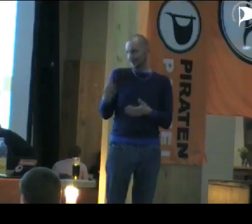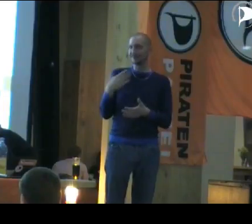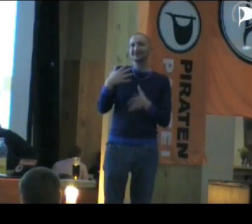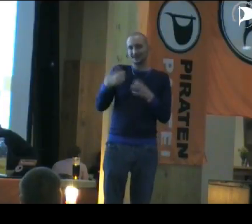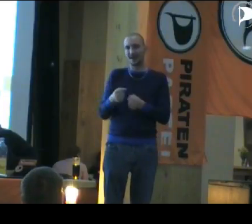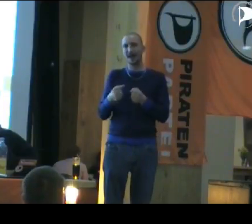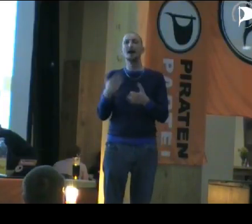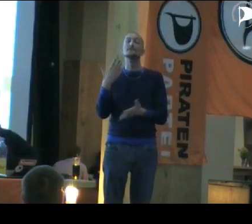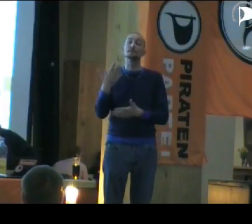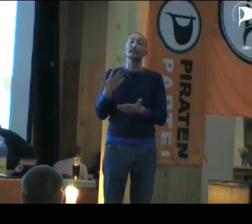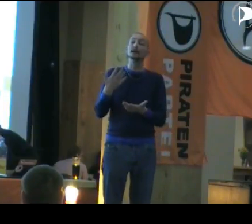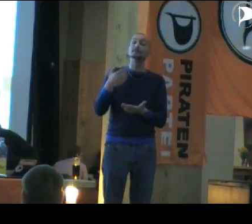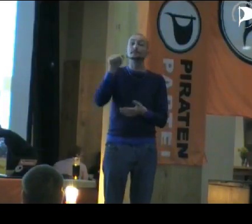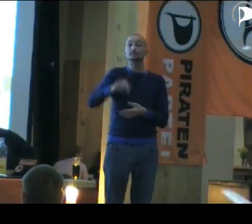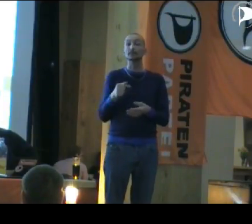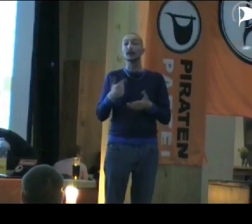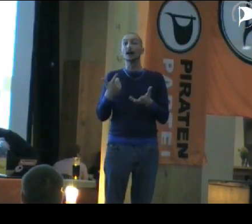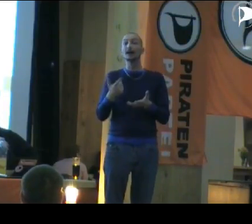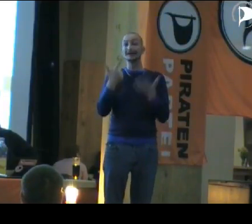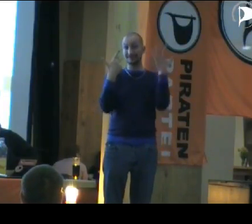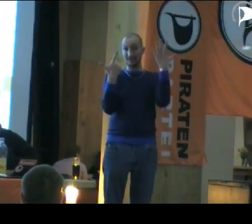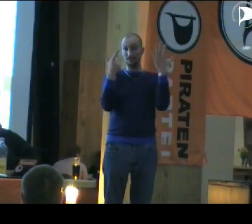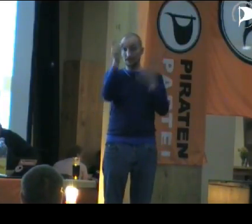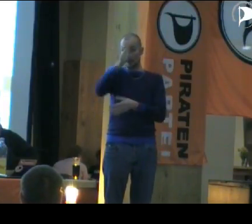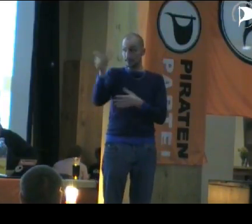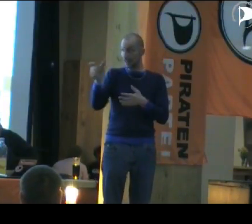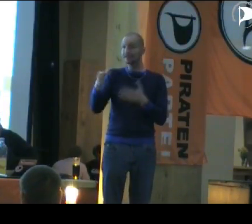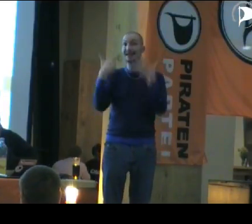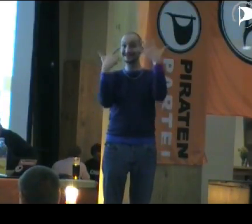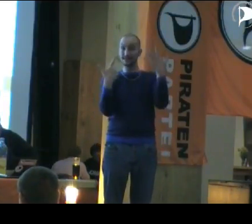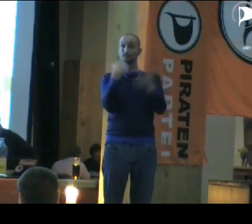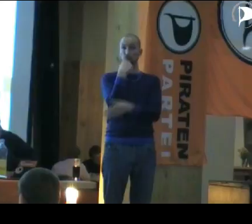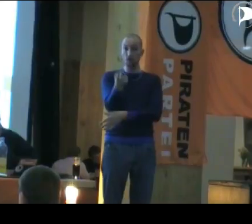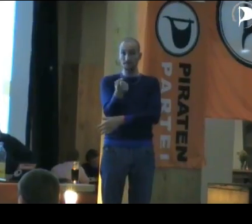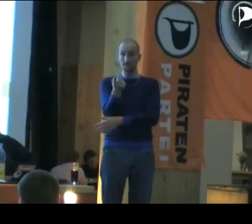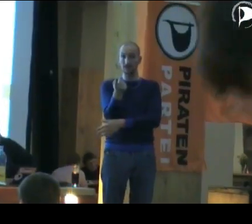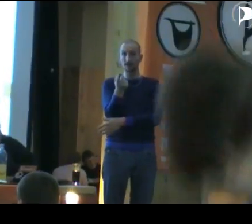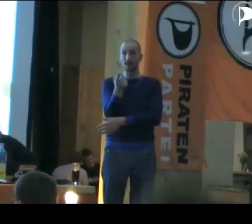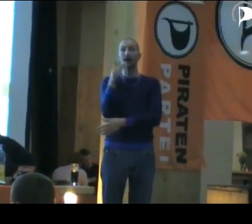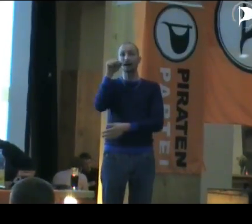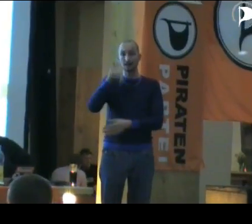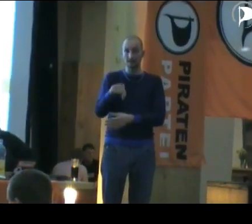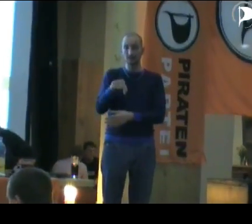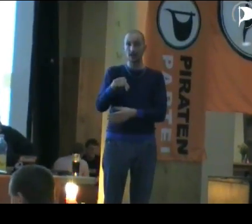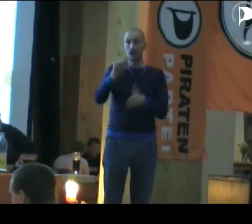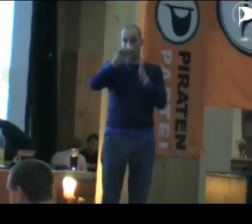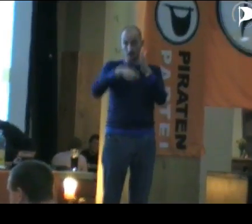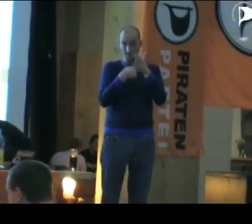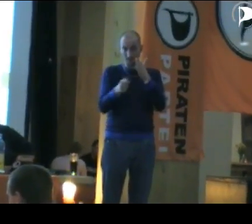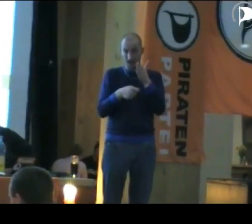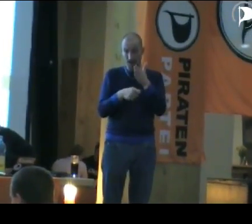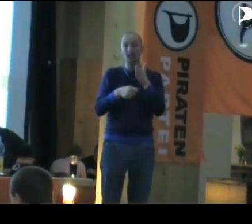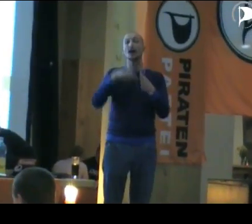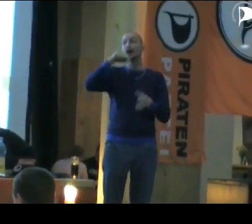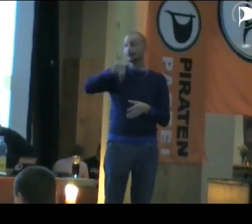wir haben in zehn kandidaten präsentieren sich wieder angestellt während der wagen trug sie